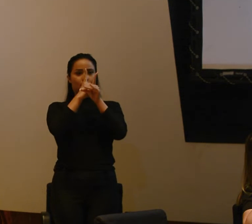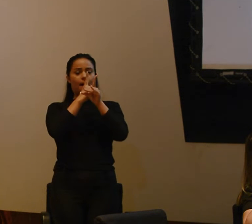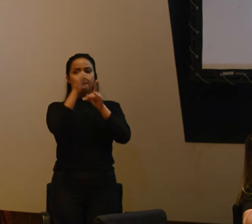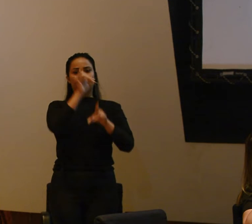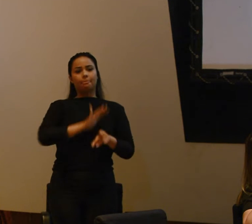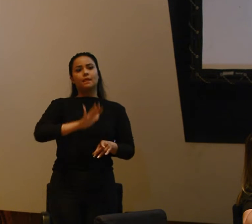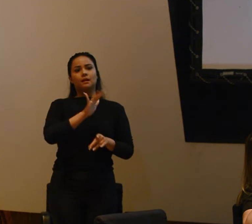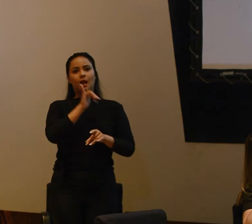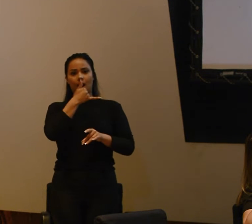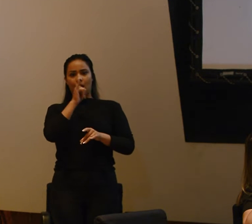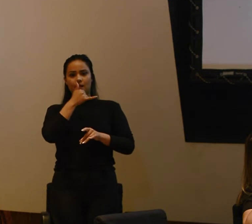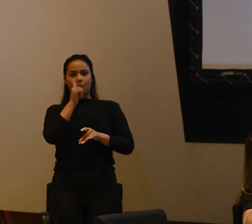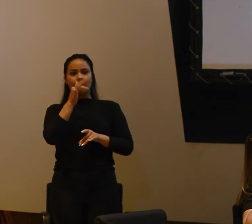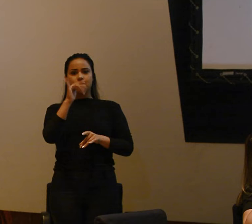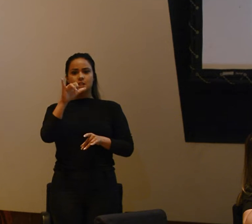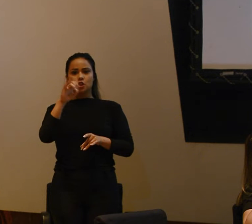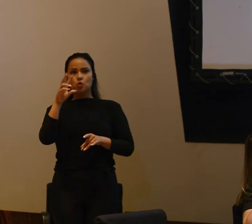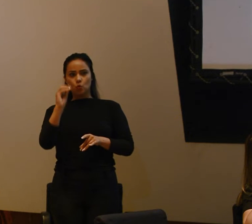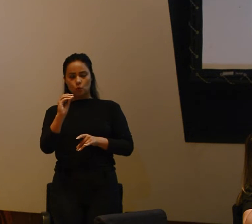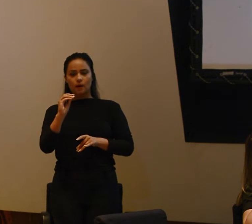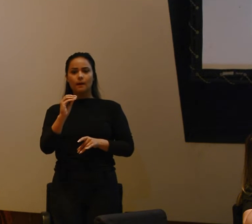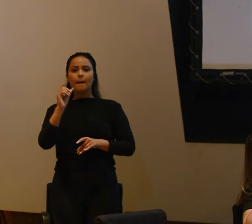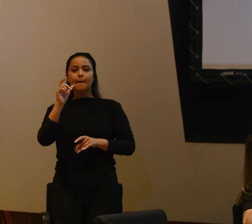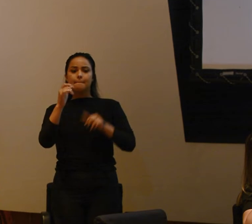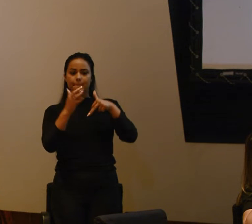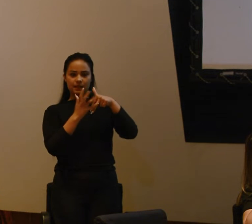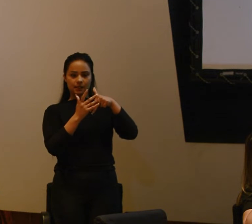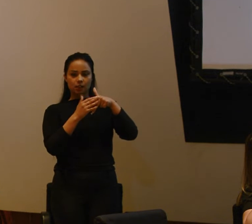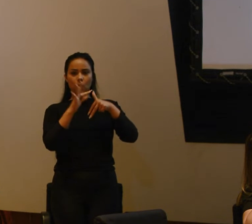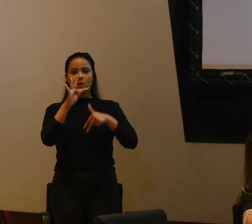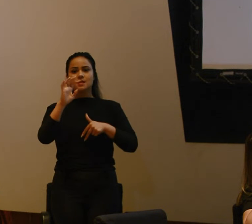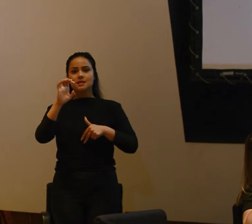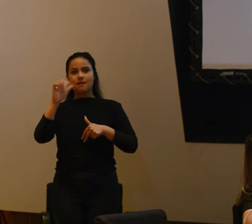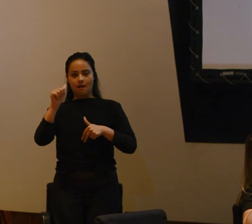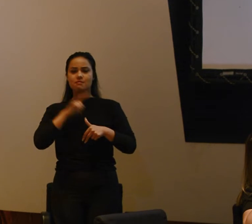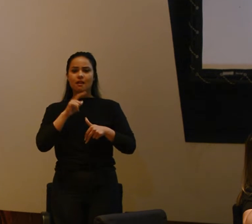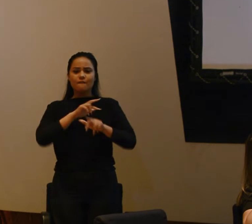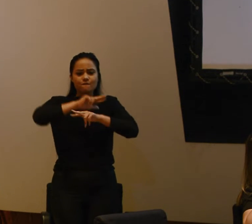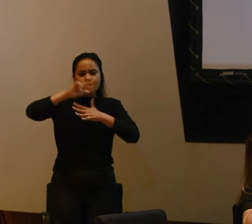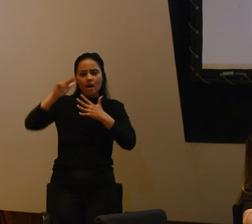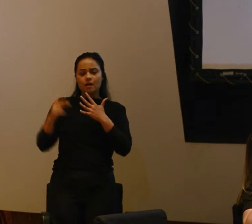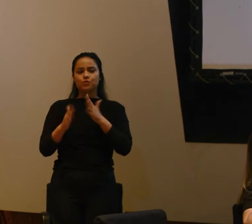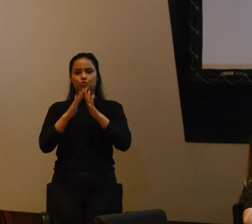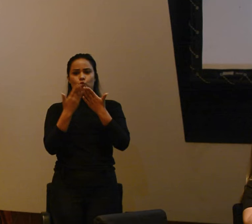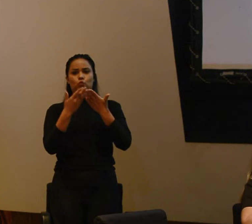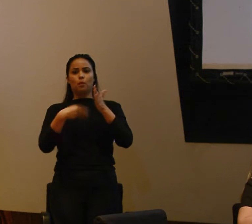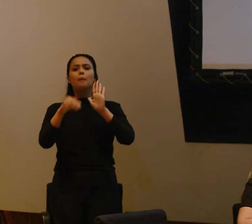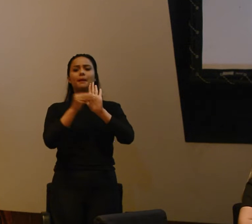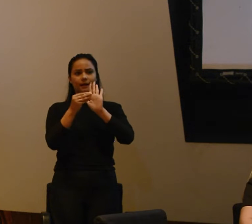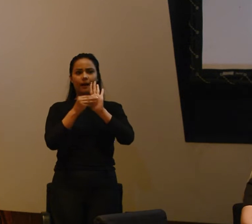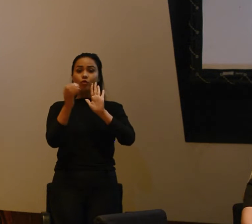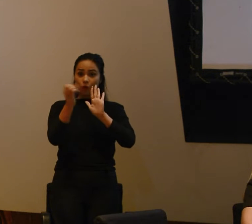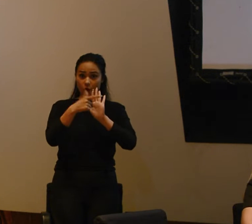da eletrofisiológicos do paciente com TEA, existem vários estudos que estão sendo publicados aí, estudos